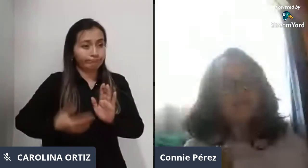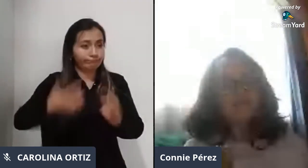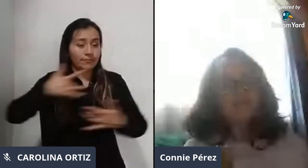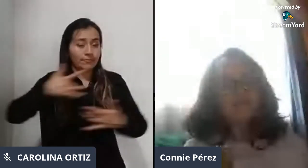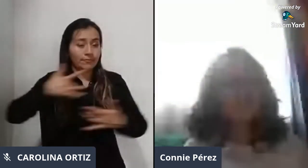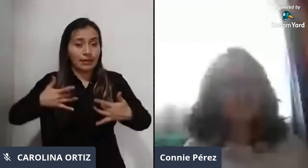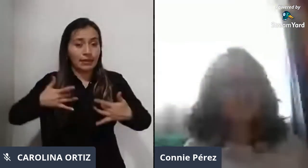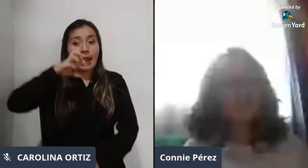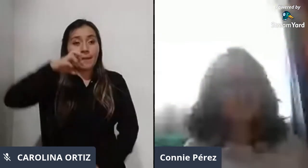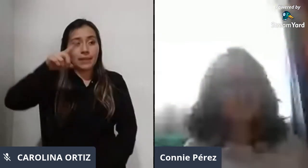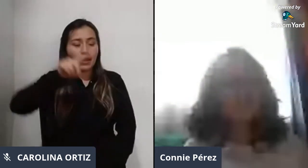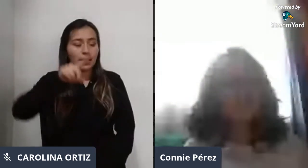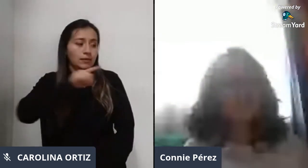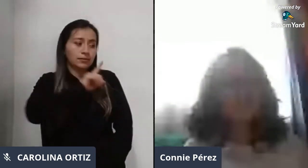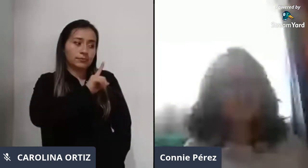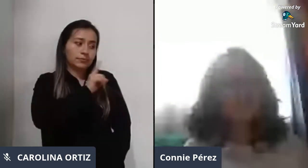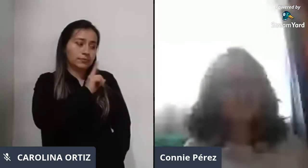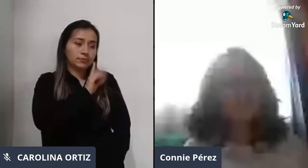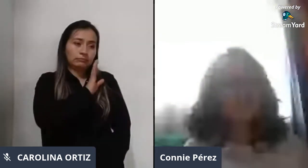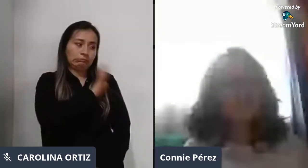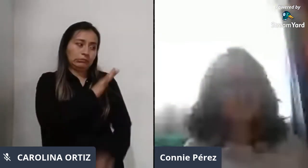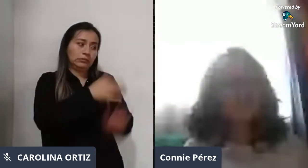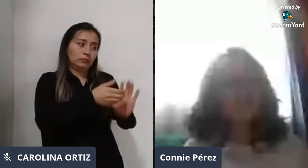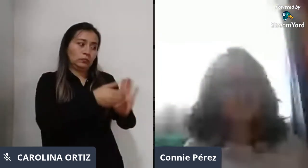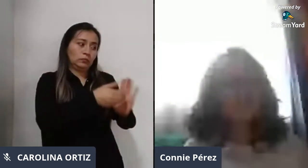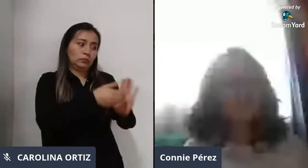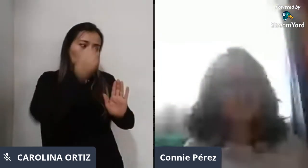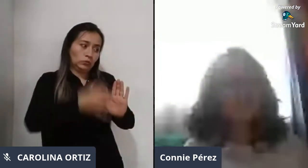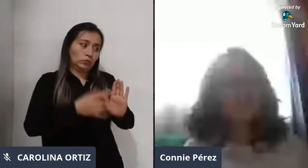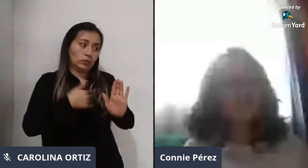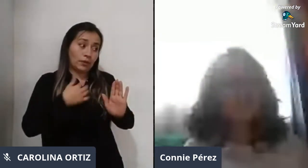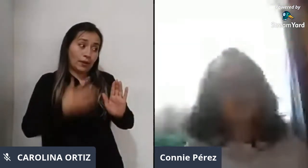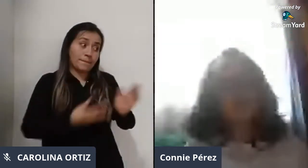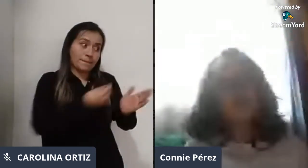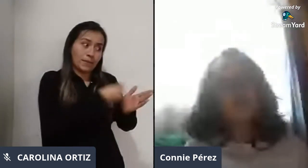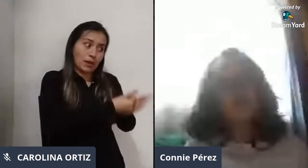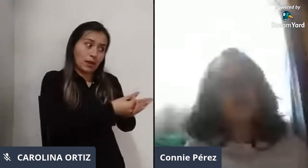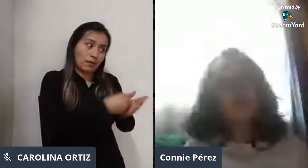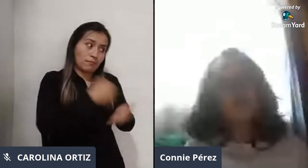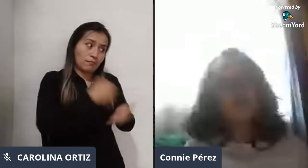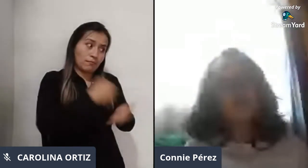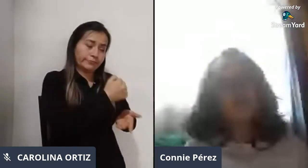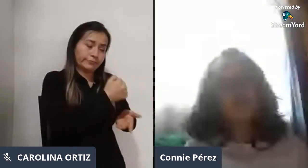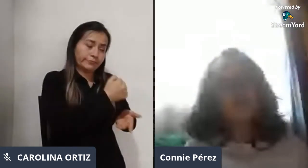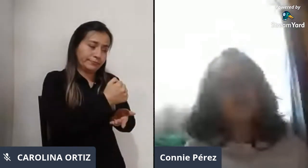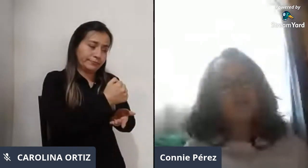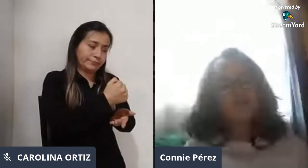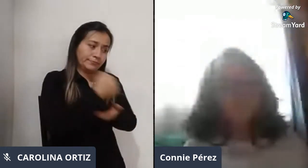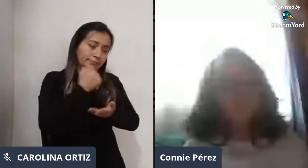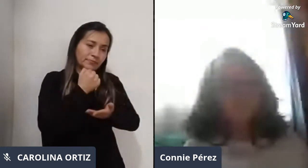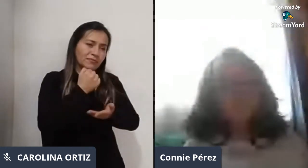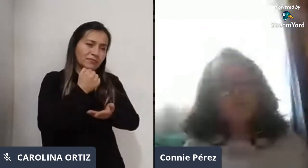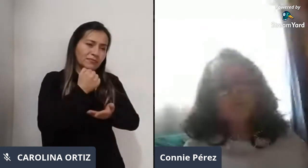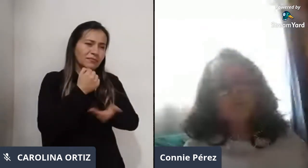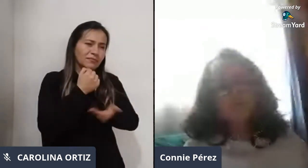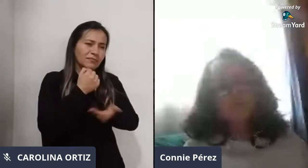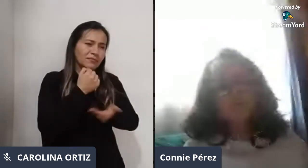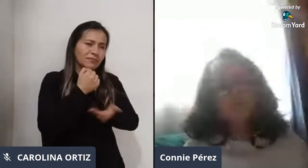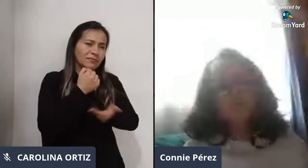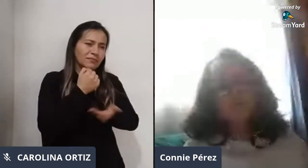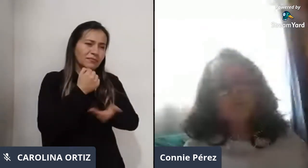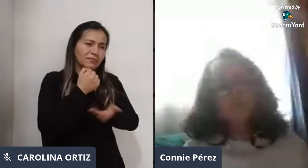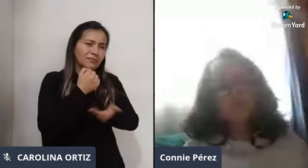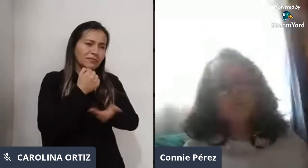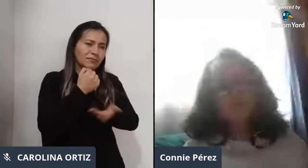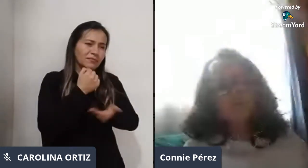tratamientos por el hecho de que son, sí, como su nombre lo indica, son de